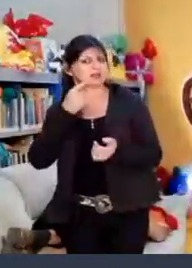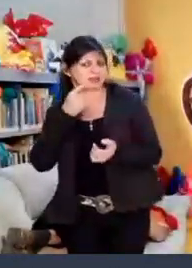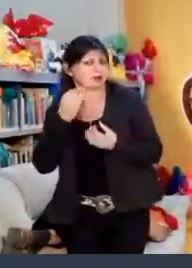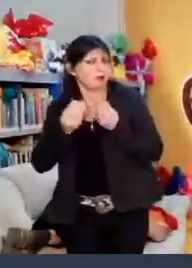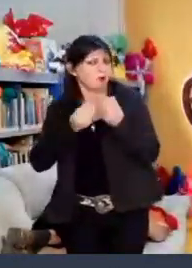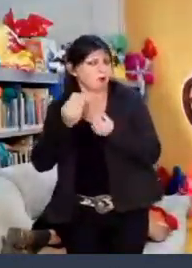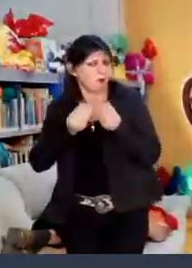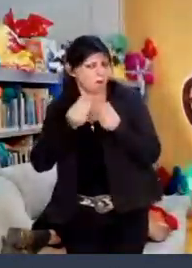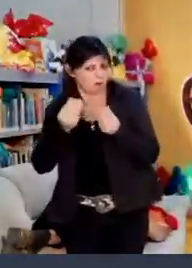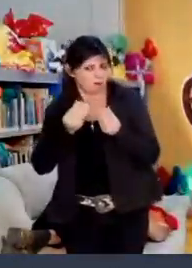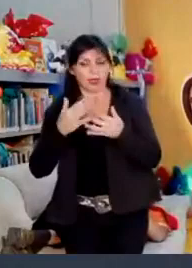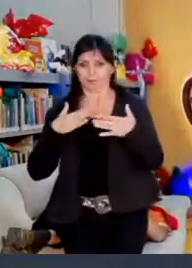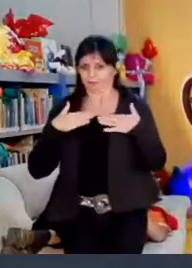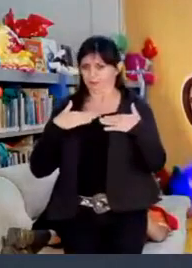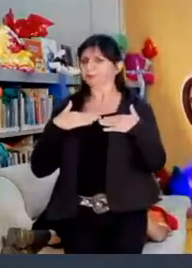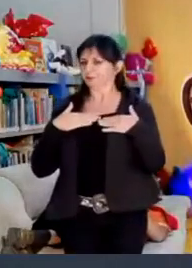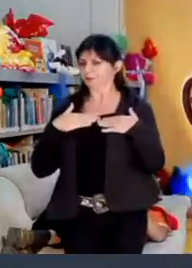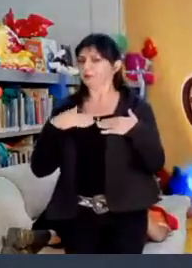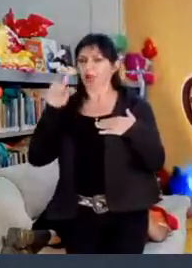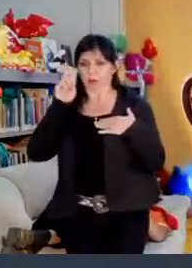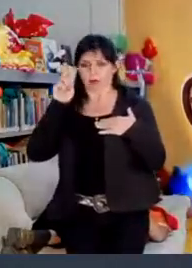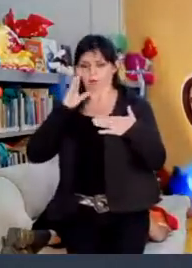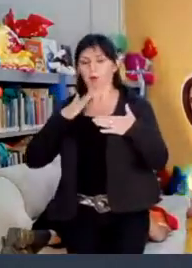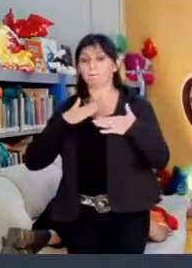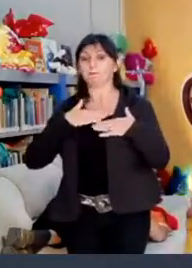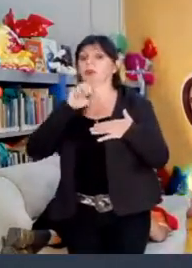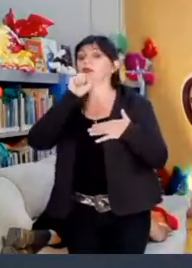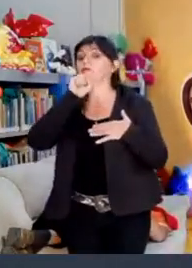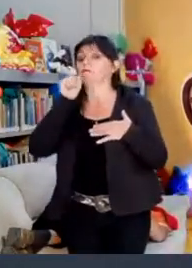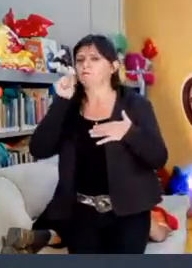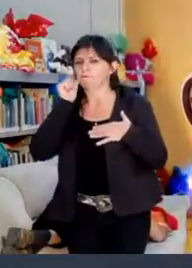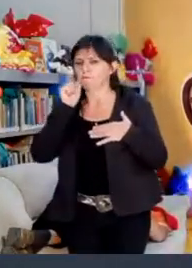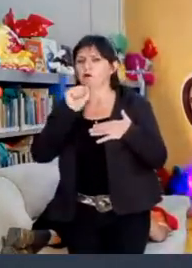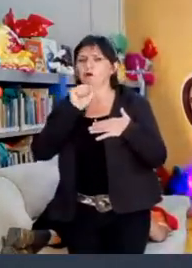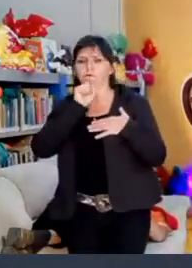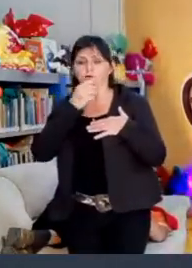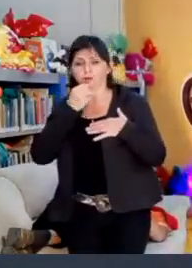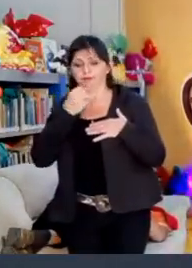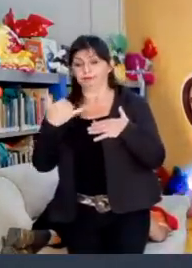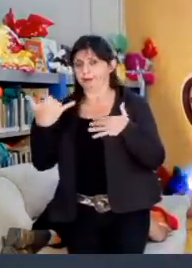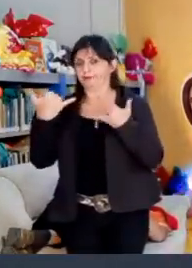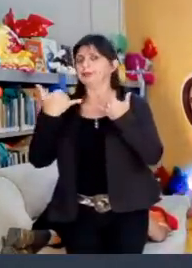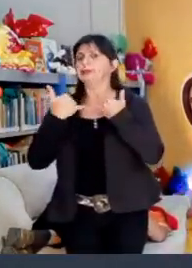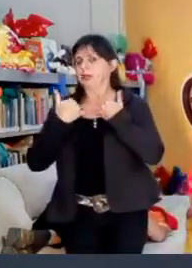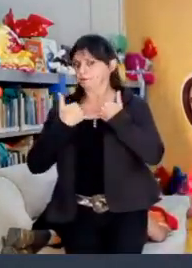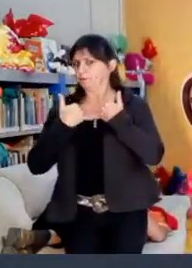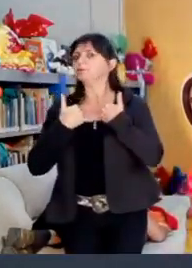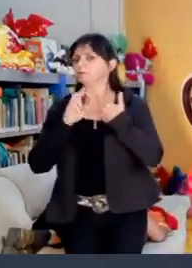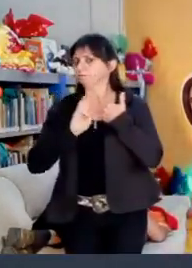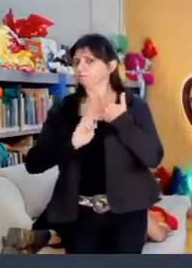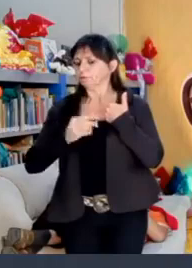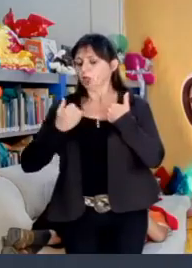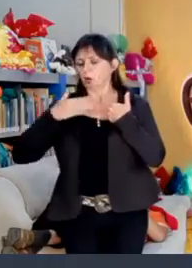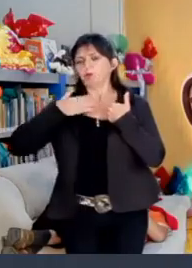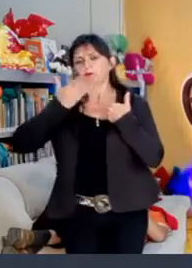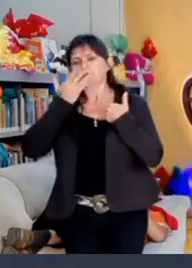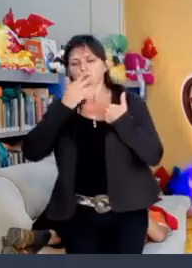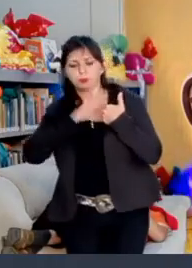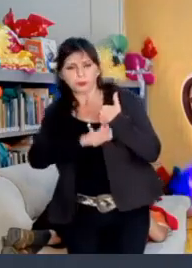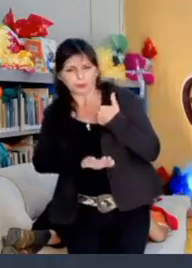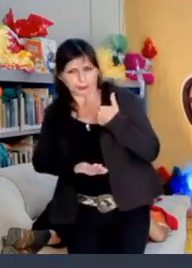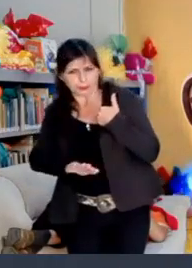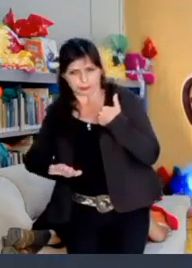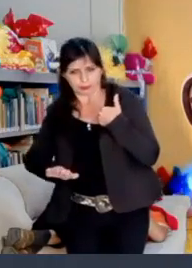Quando eu ia para a casa da minha nona, ou quando ela vinha na minha casa, a sexta-feira era um